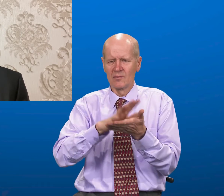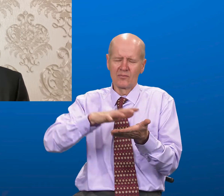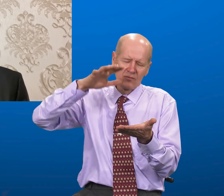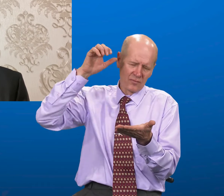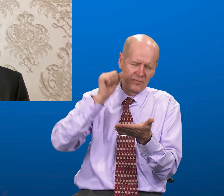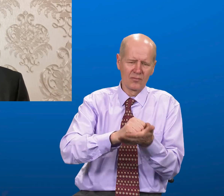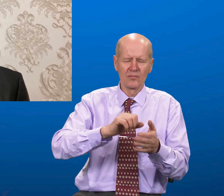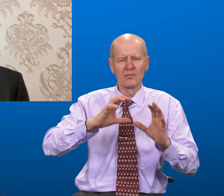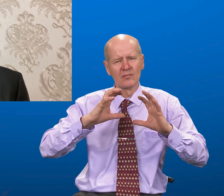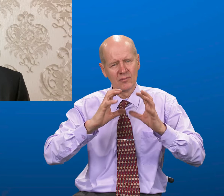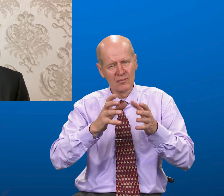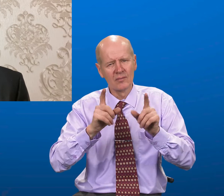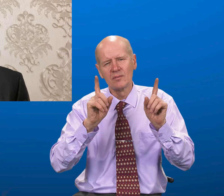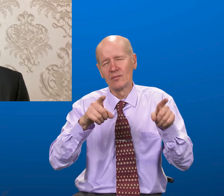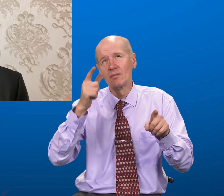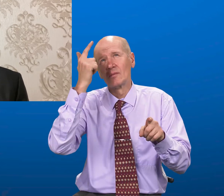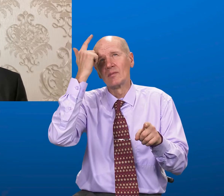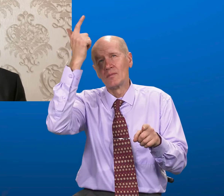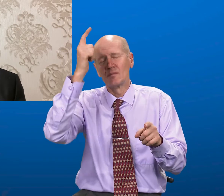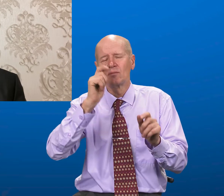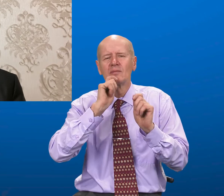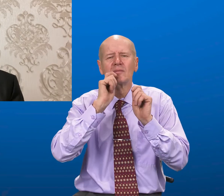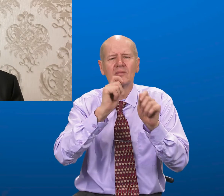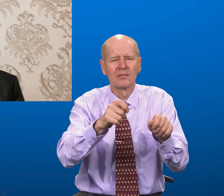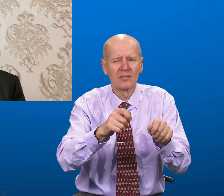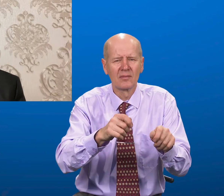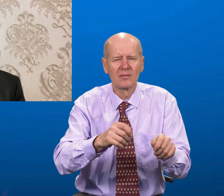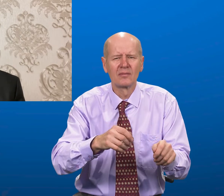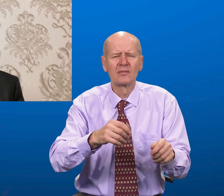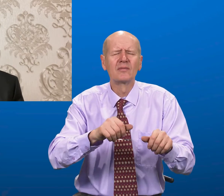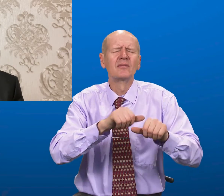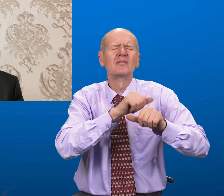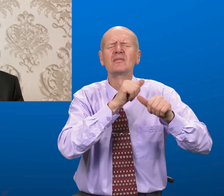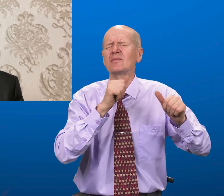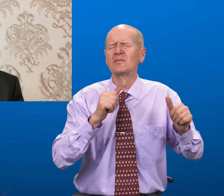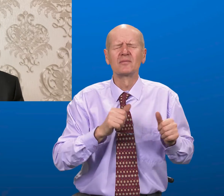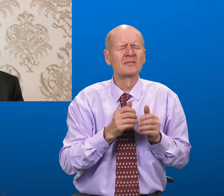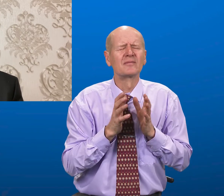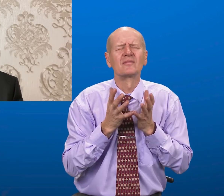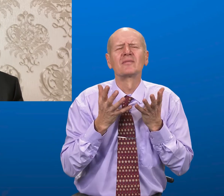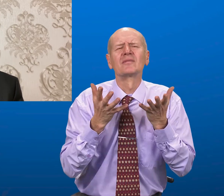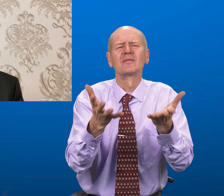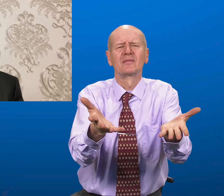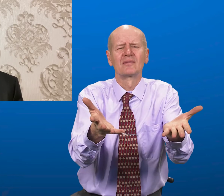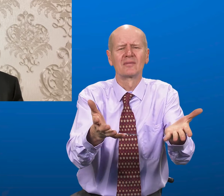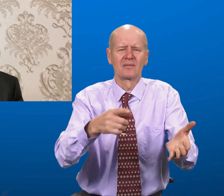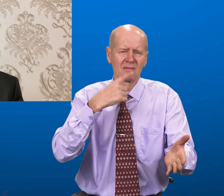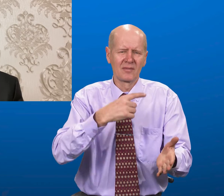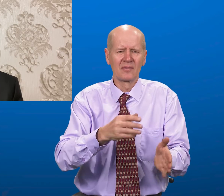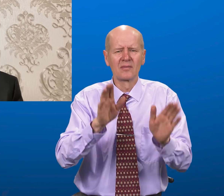мир до основания. Слава Господу, что в своей любви